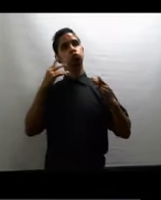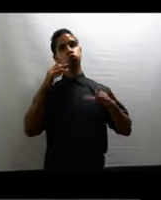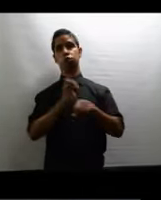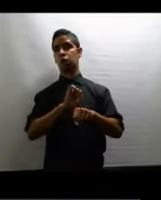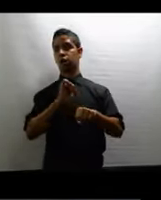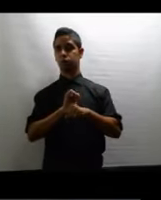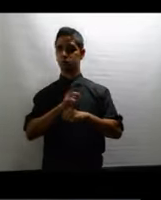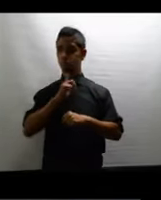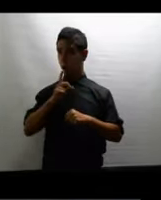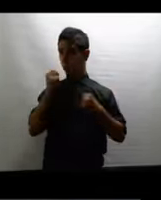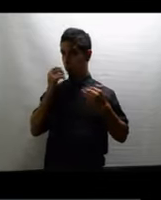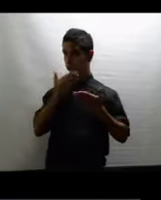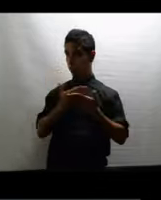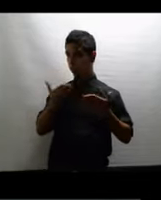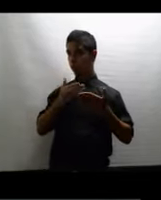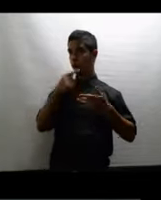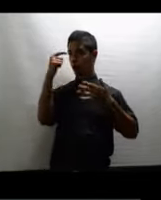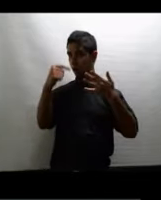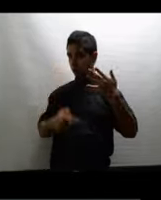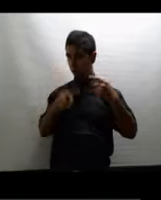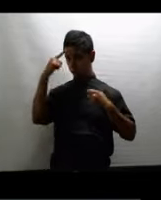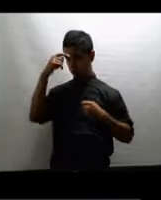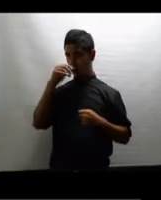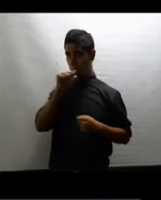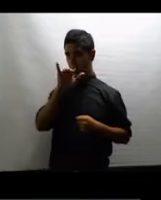porque vienen muchas cosas ahora para mayo y junio.